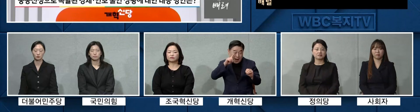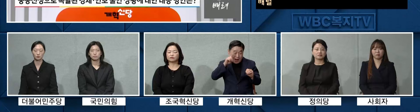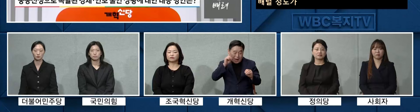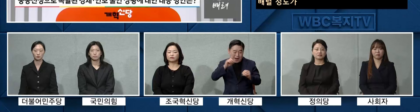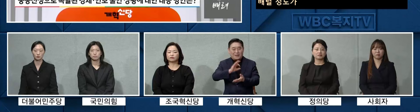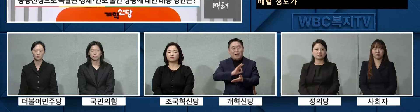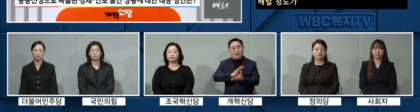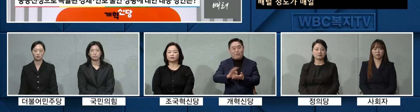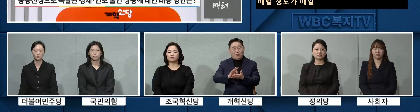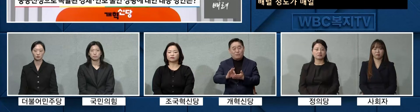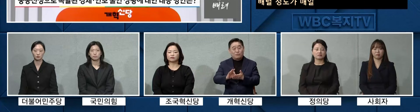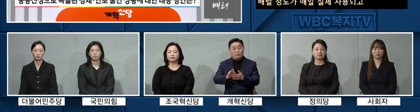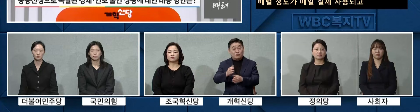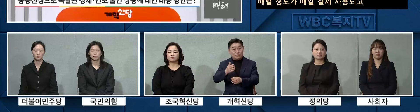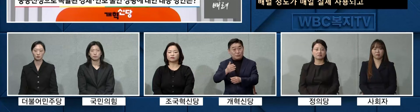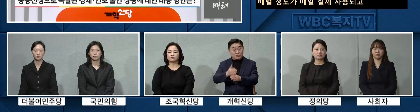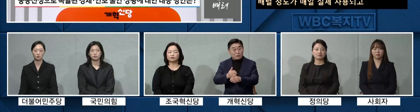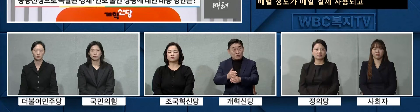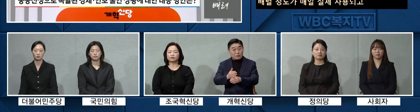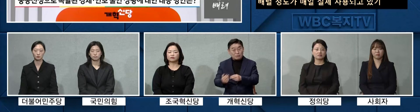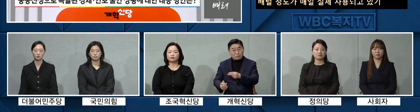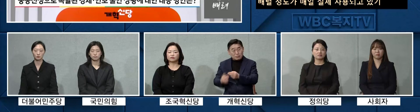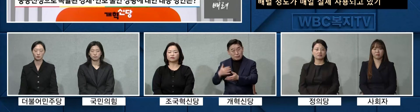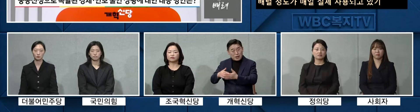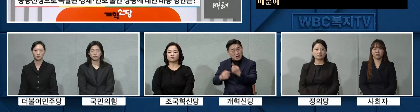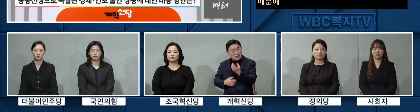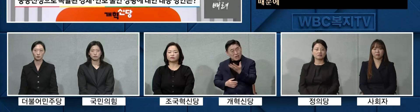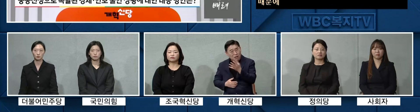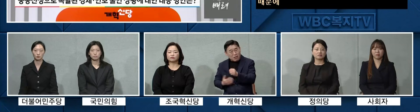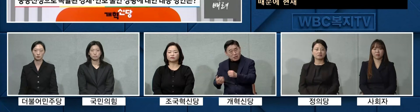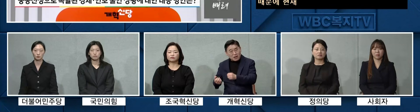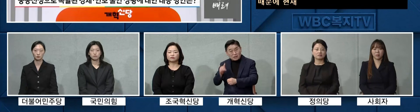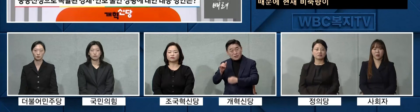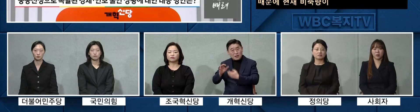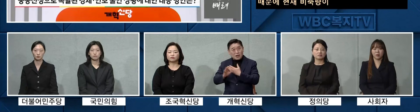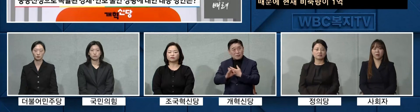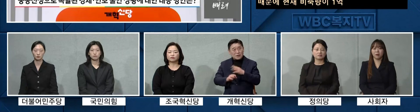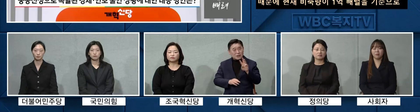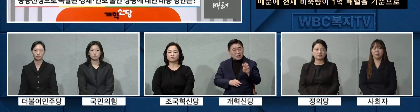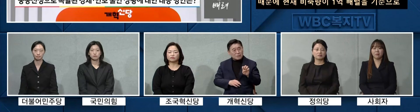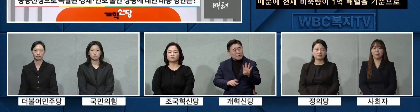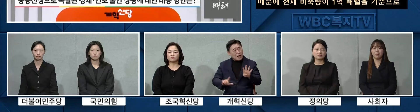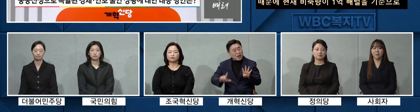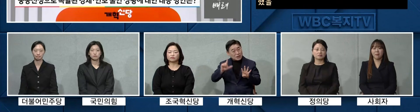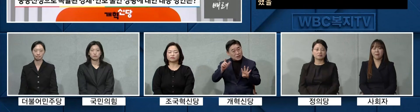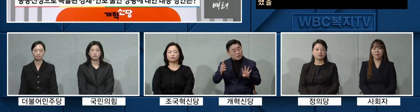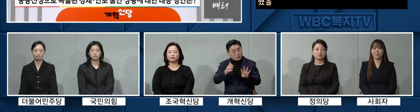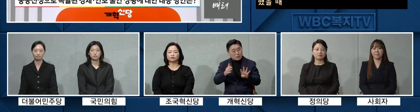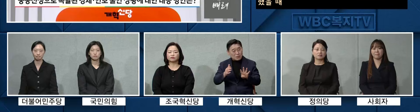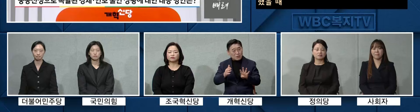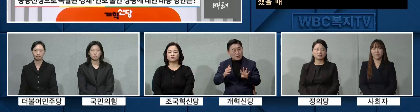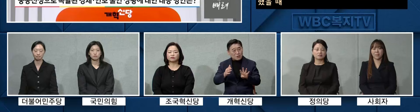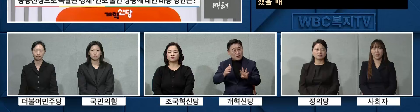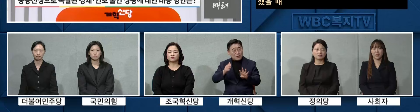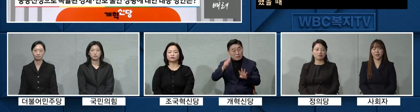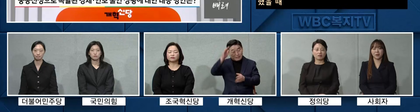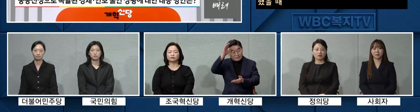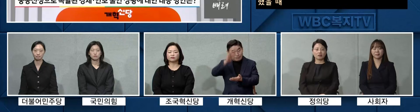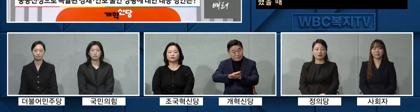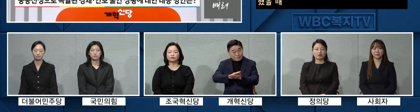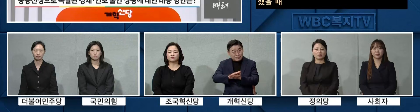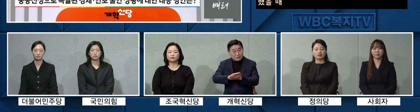때문에 현재 비축량이 1억 배럴을 기준으로 했을 때 34일 정도에 지나가게 되면은